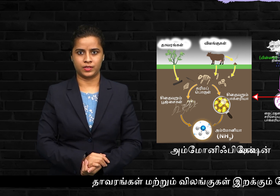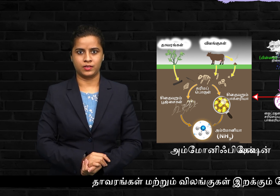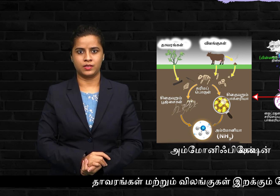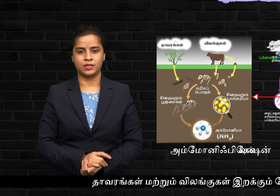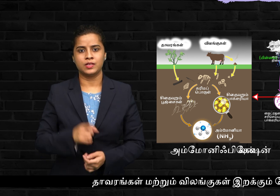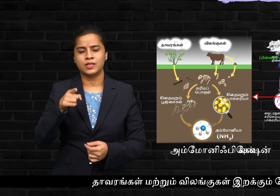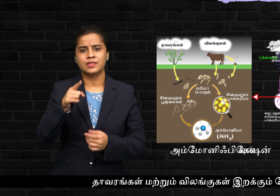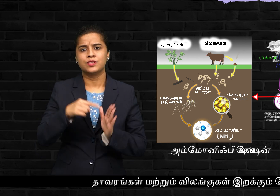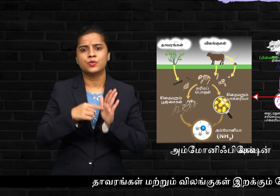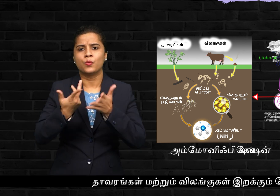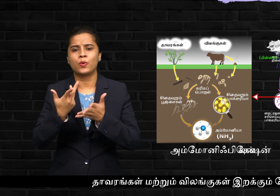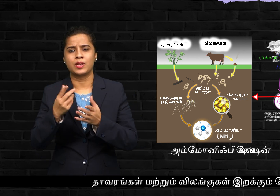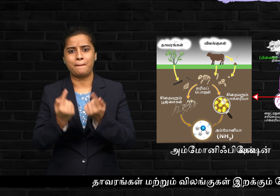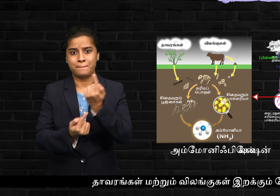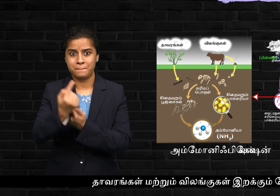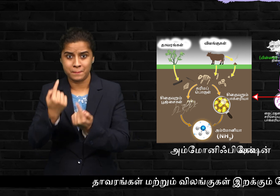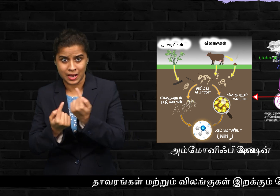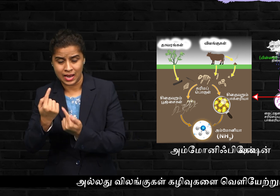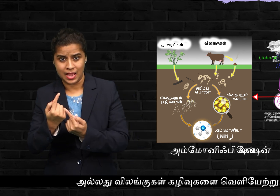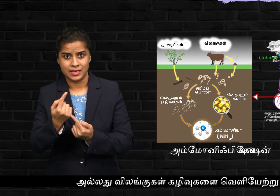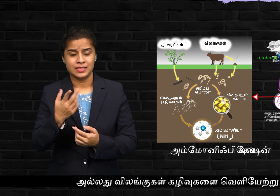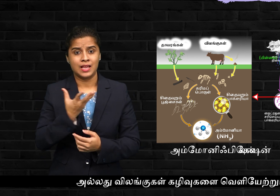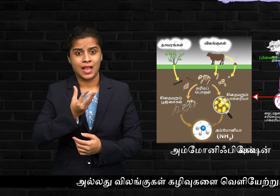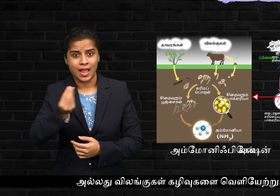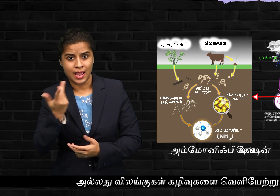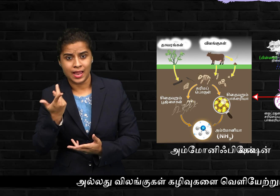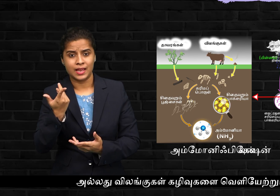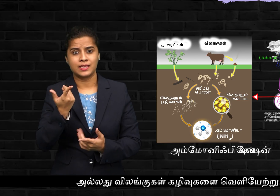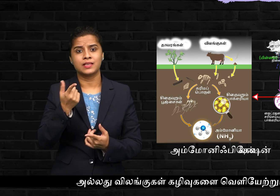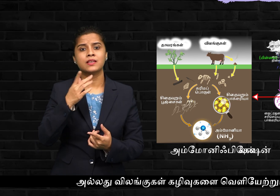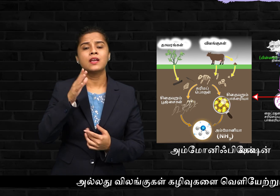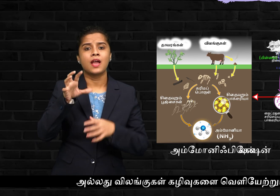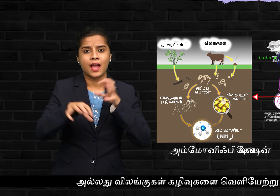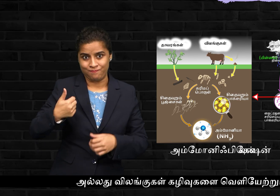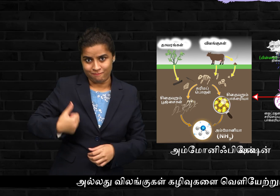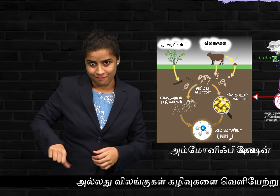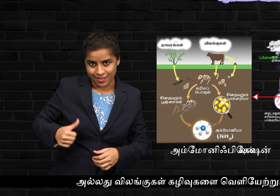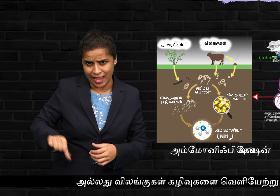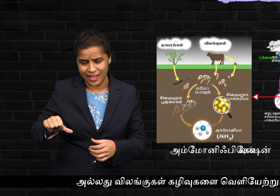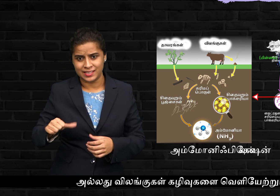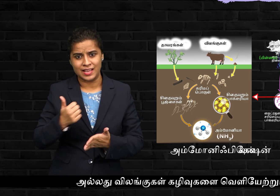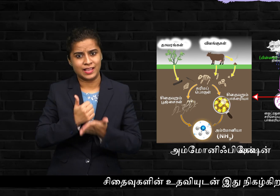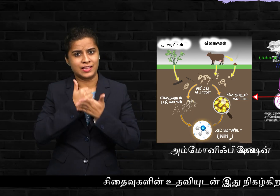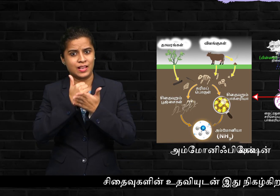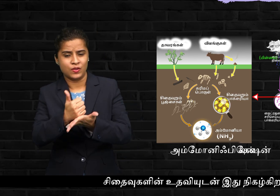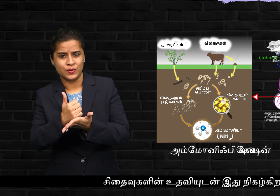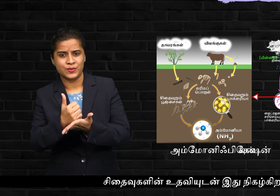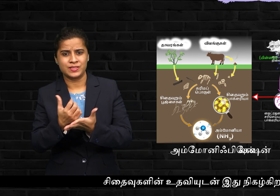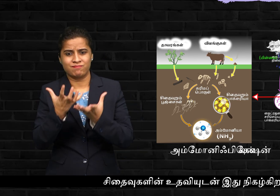தாவரங்கள் மற்றும் விலங்குகள் இறக்கும்போது அல்லது விலங்குகள் கழிவுகளை வெளியேற்றும் போது சிதைவுகளின்